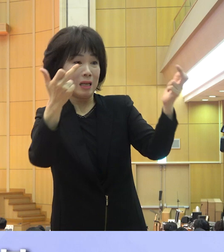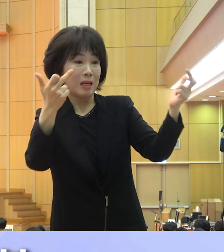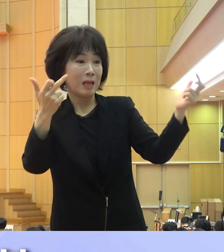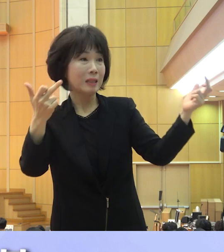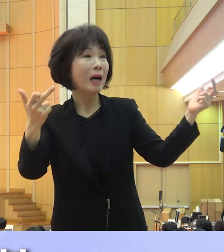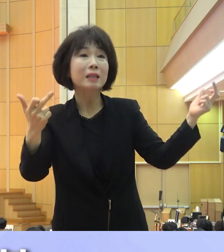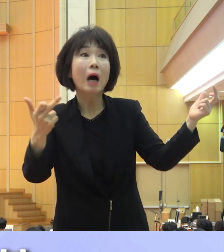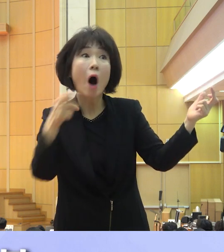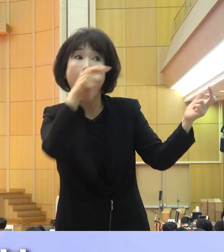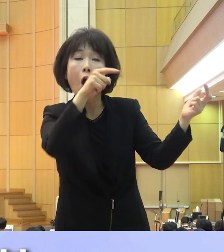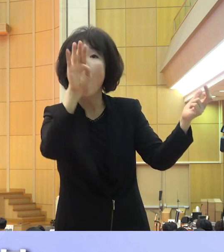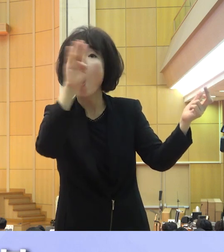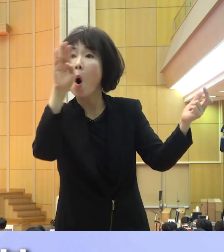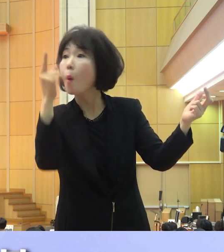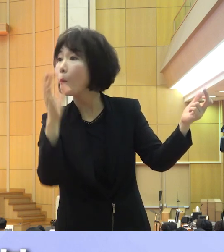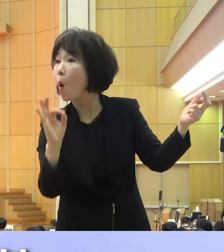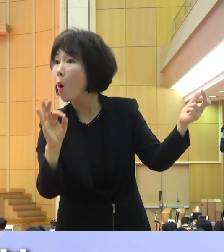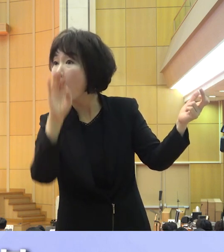산뽕은요,